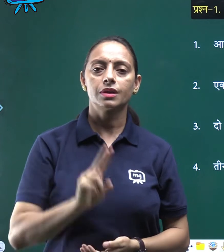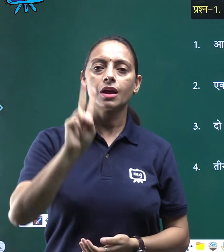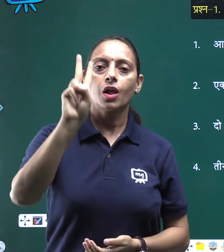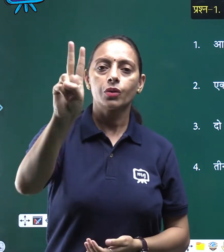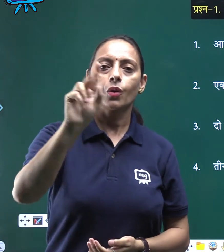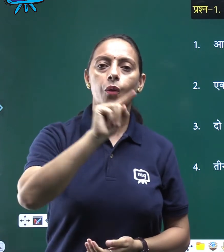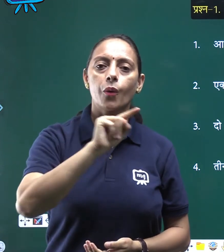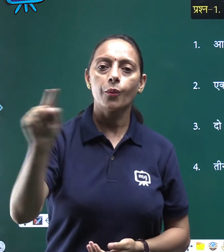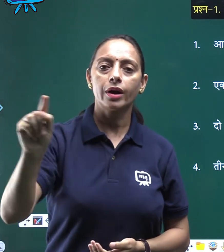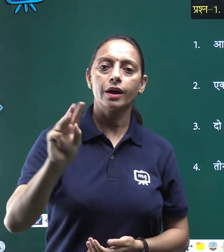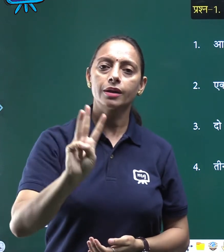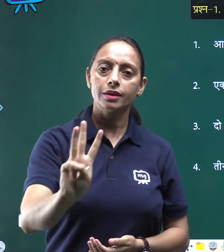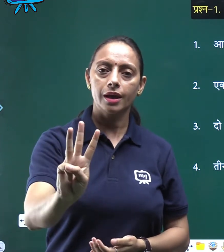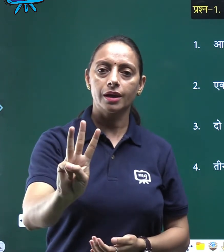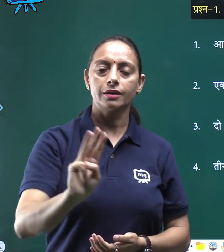2/3।